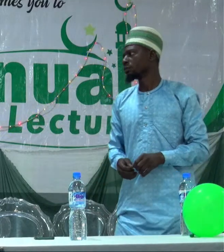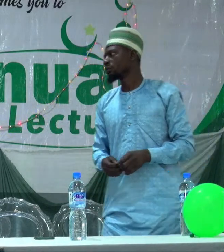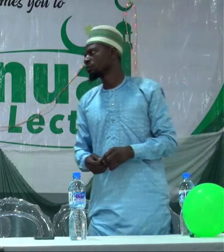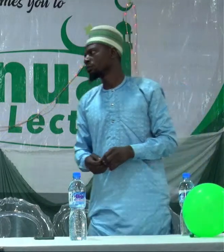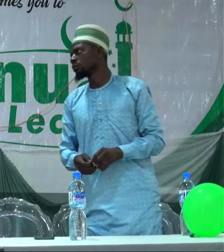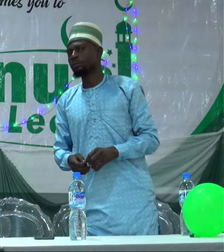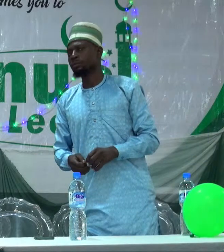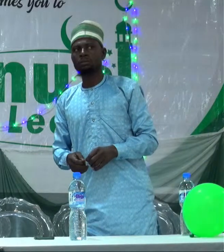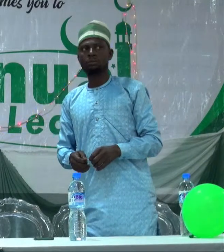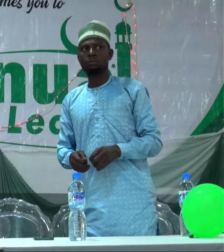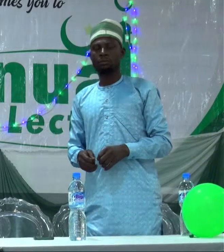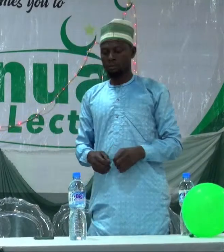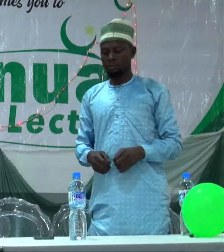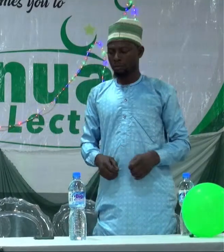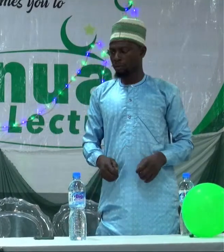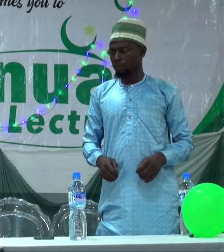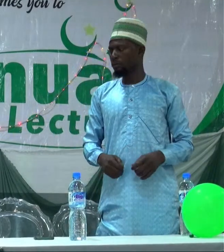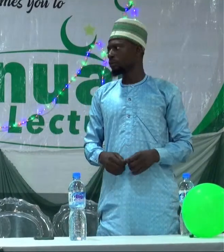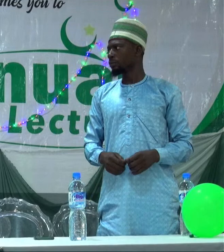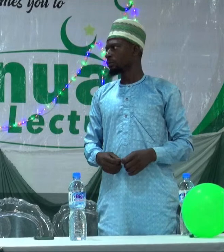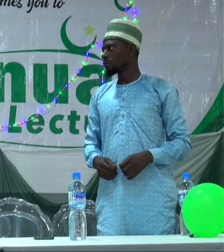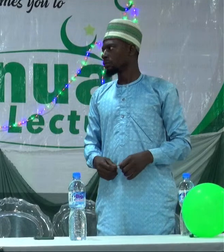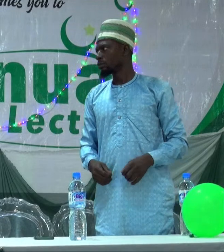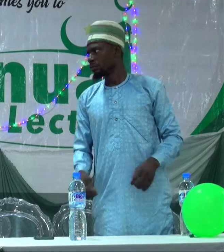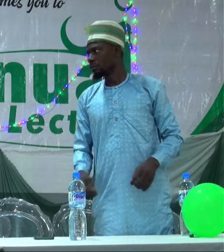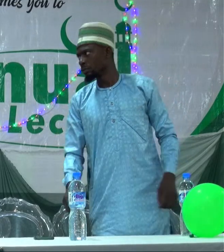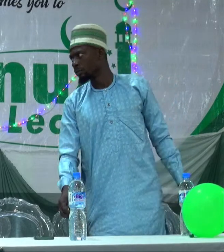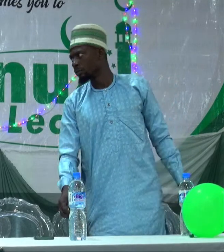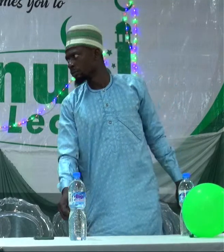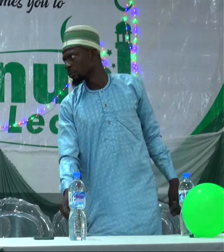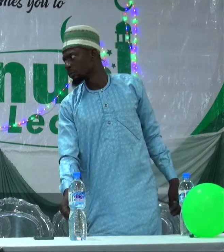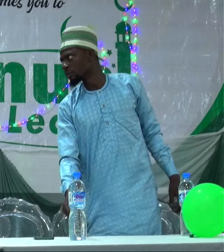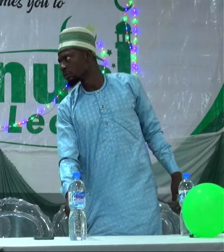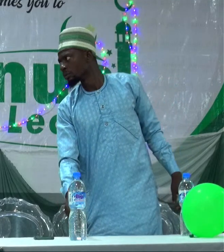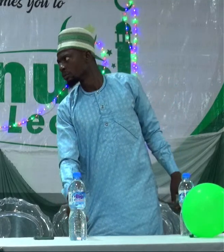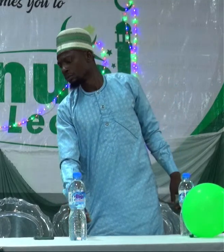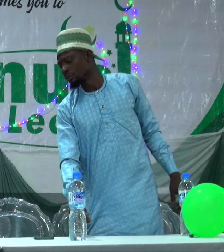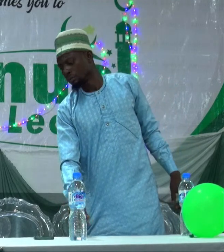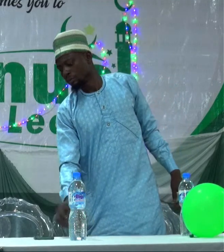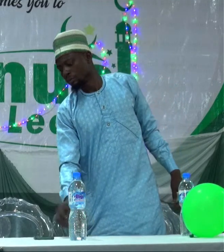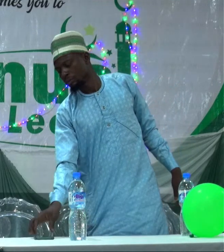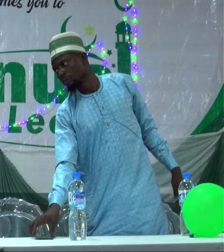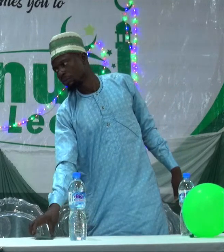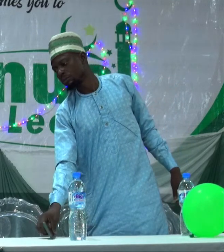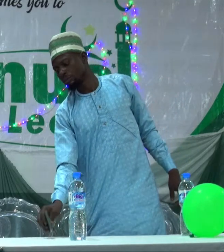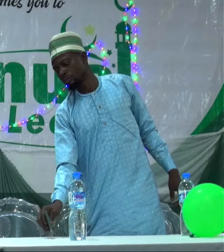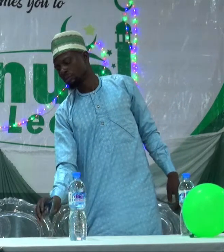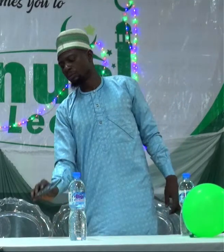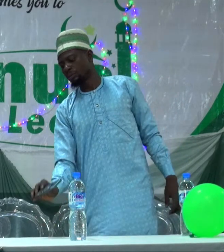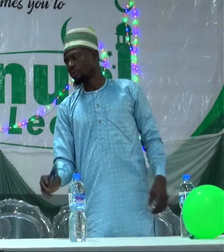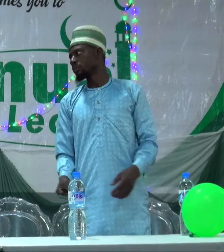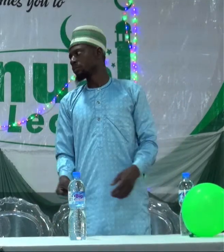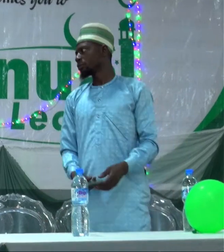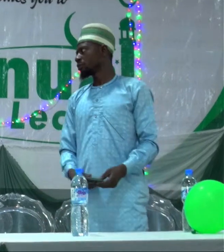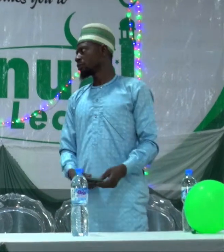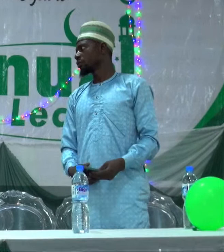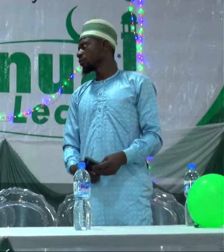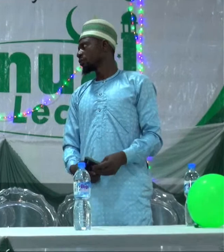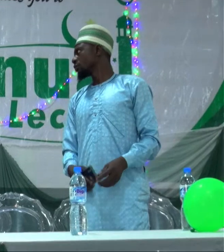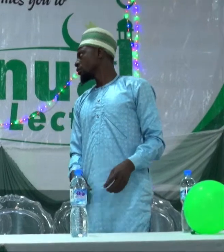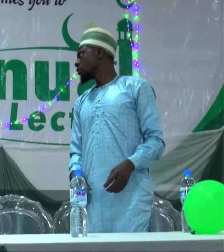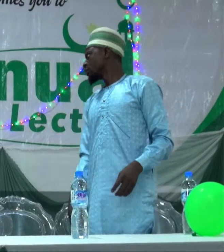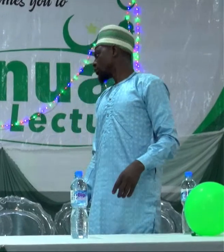Oyo State Chairman Dr. Yunus Akintunde, Senator Oyo Central Senatorial District, Royal Father of the Day, Alaye.